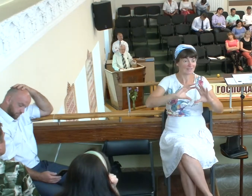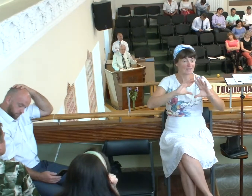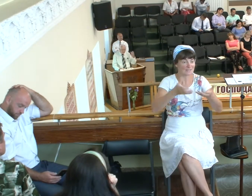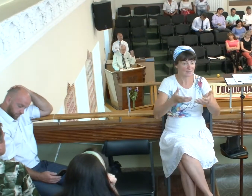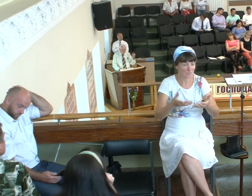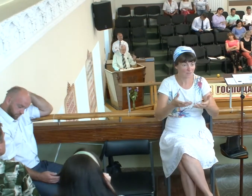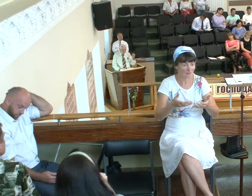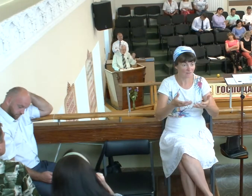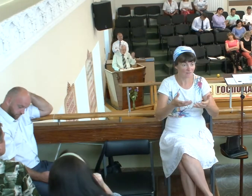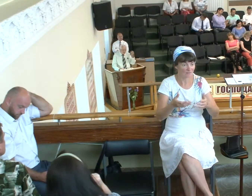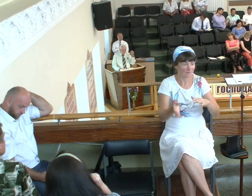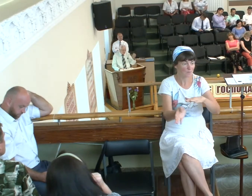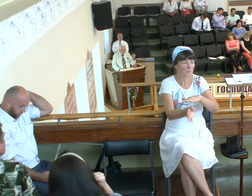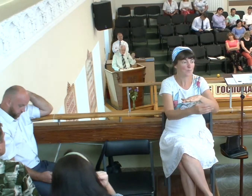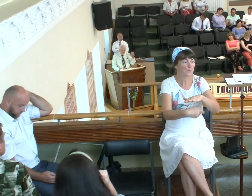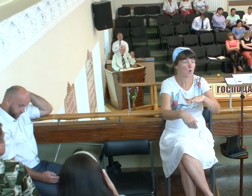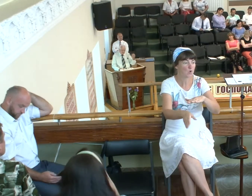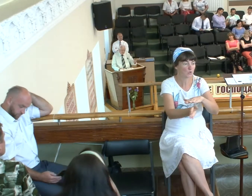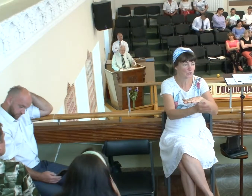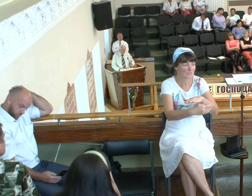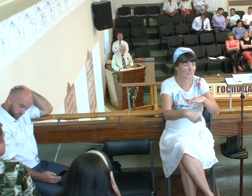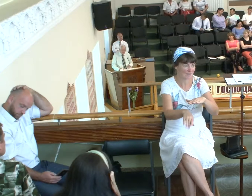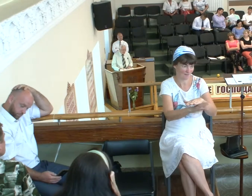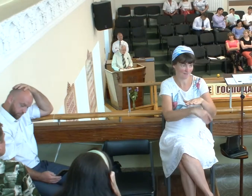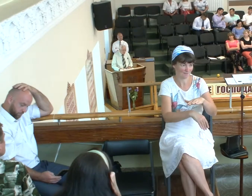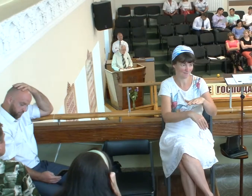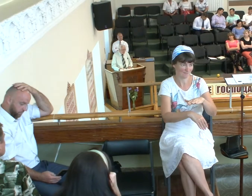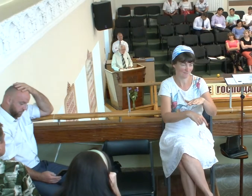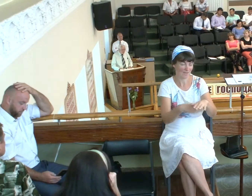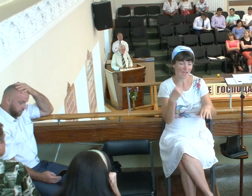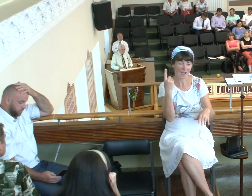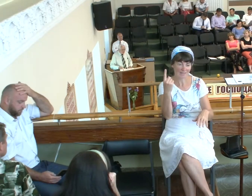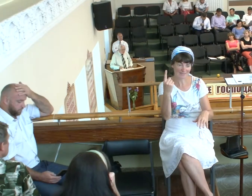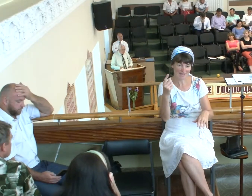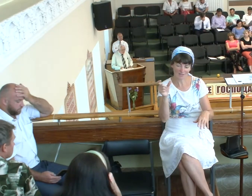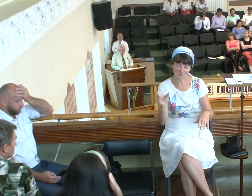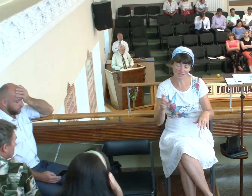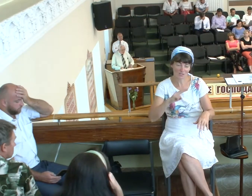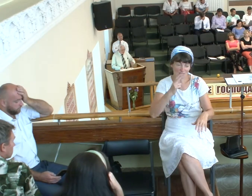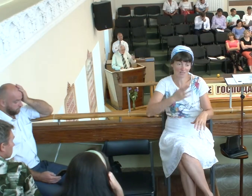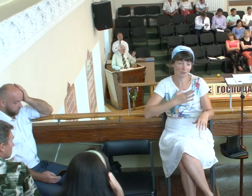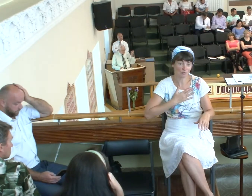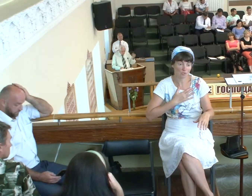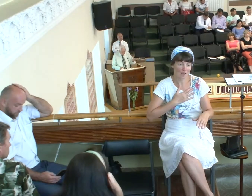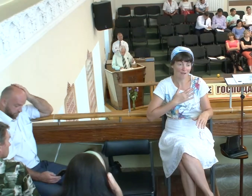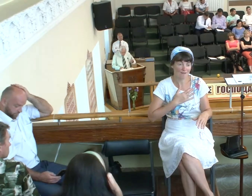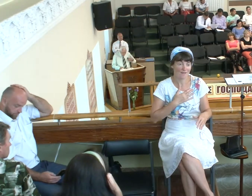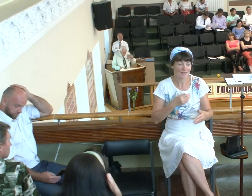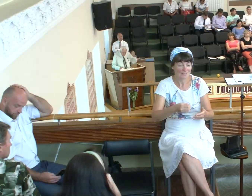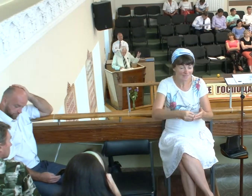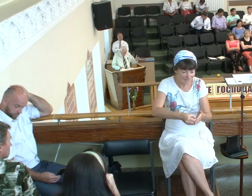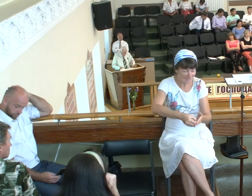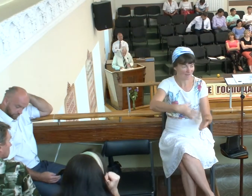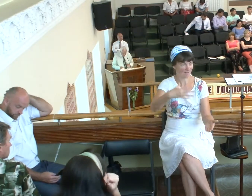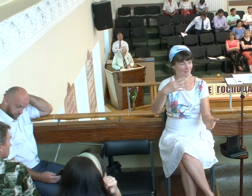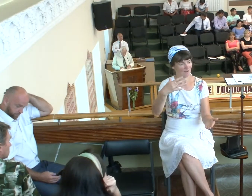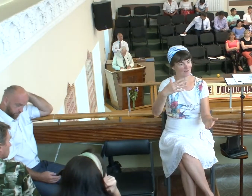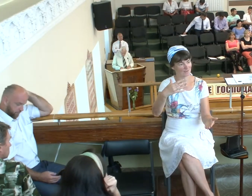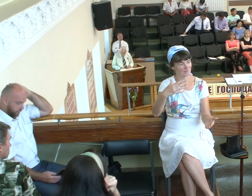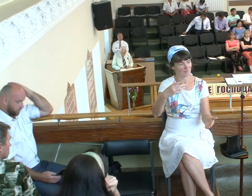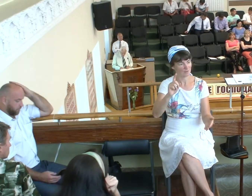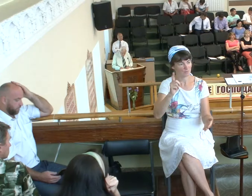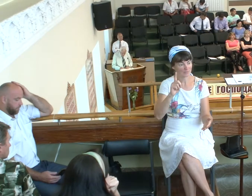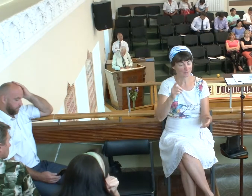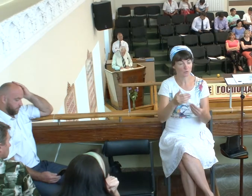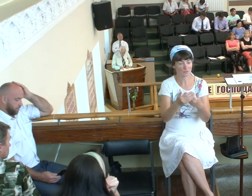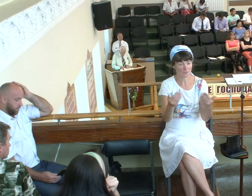значат в сравнении с одной человеческой душой. Потому что она от Господа, потому что мы созданы по